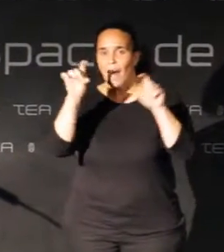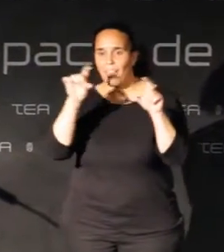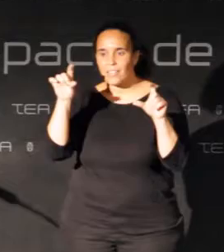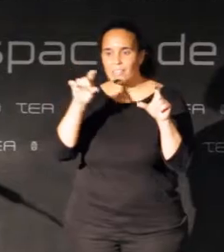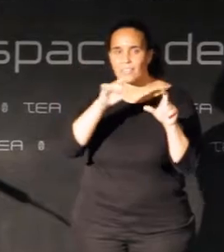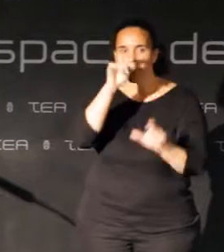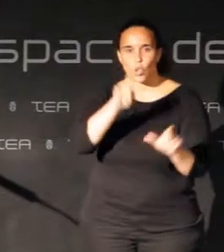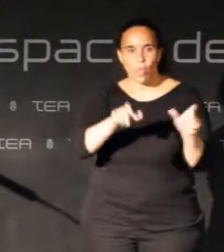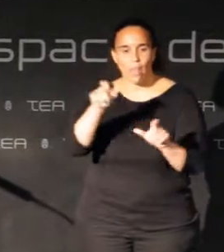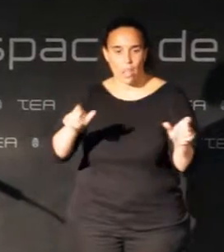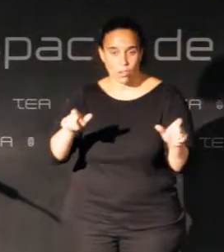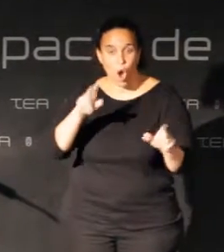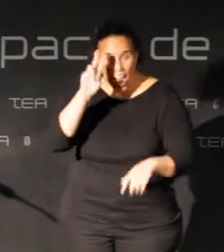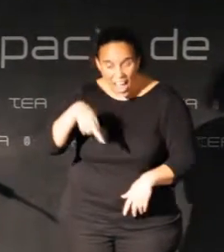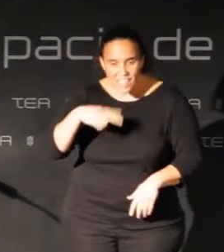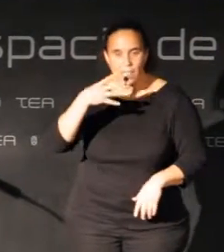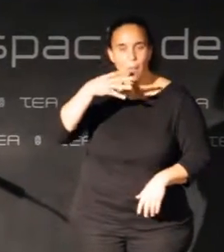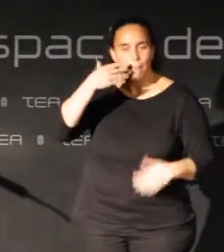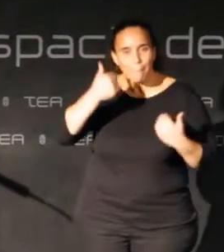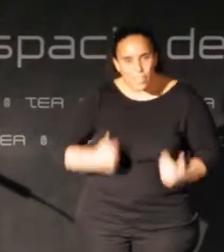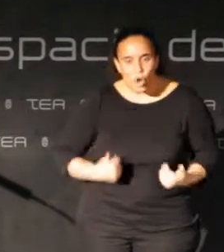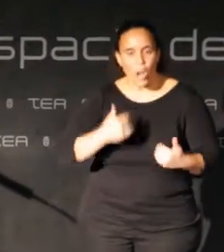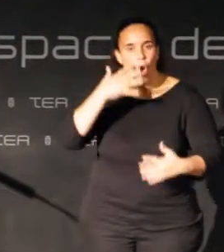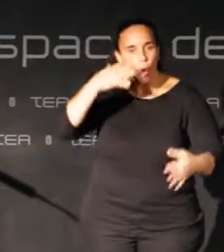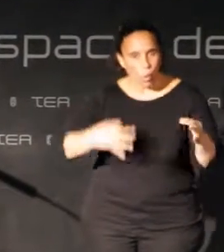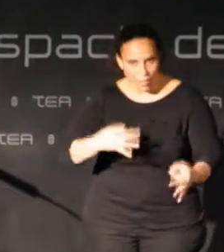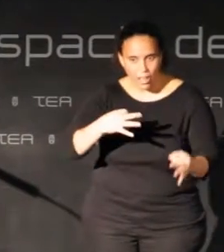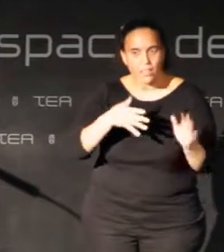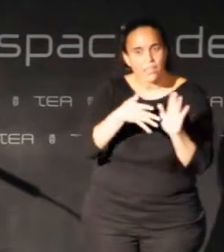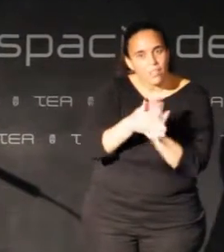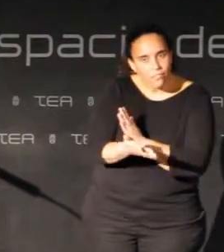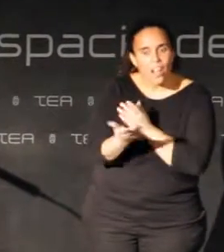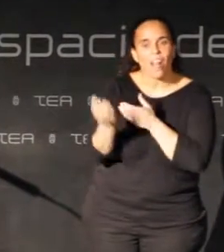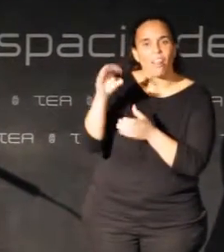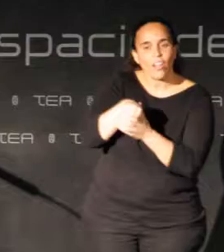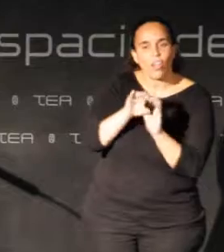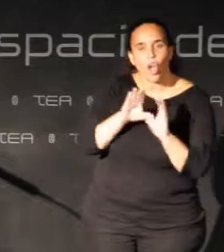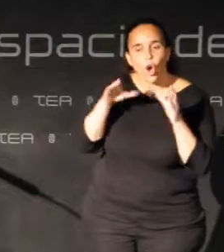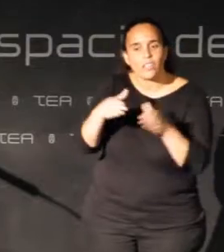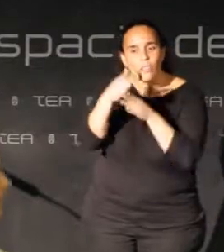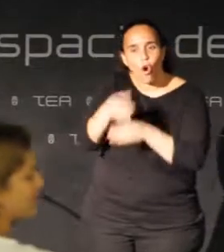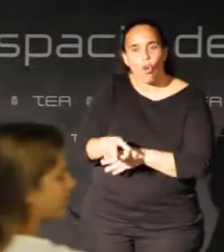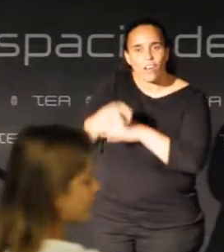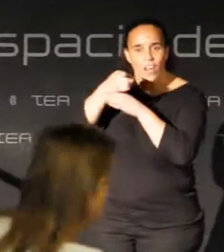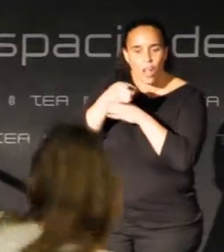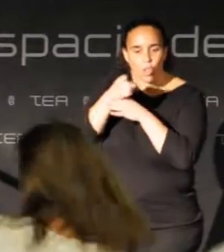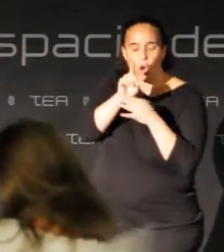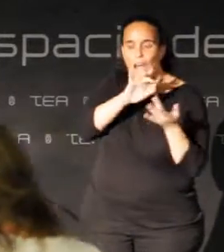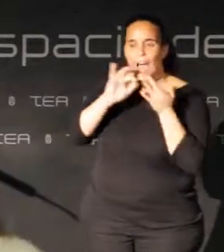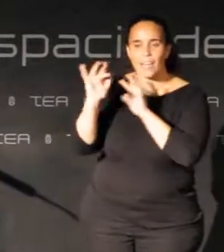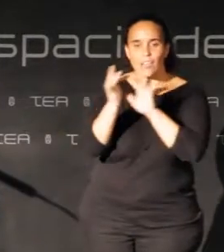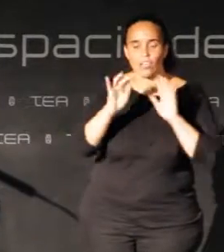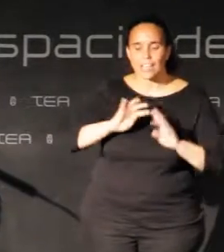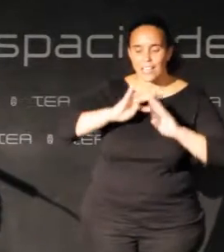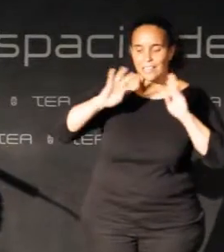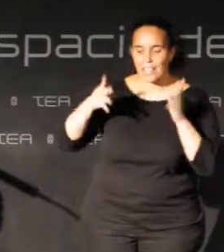las entidades ciudadanas son personas jurídicas y por lo tanto están dentro de los colectivos que están obligados a relacionarse telemáticamente